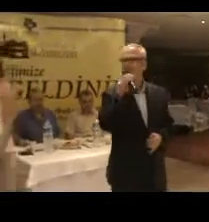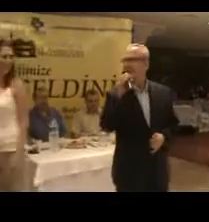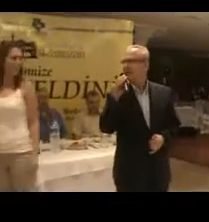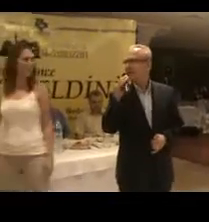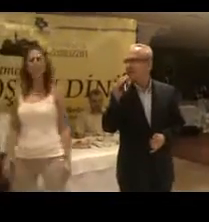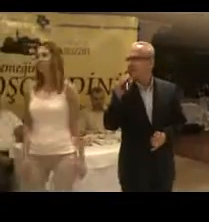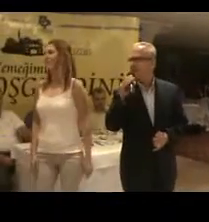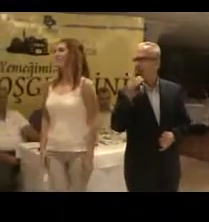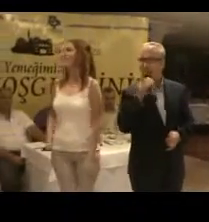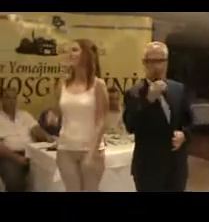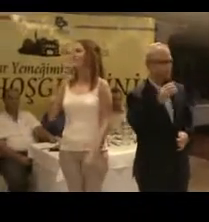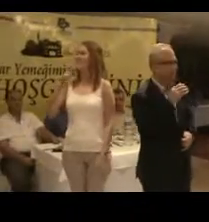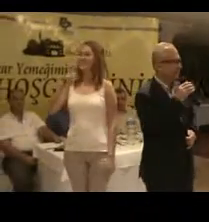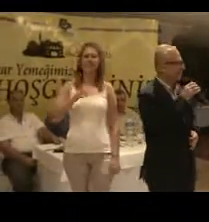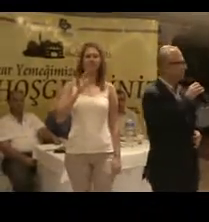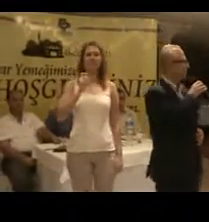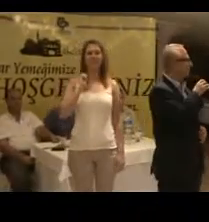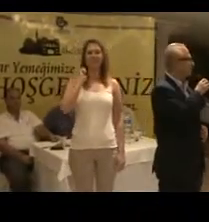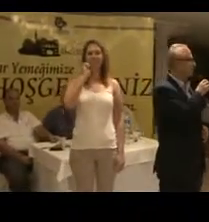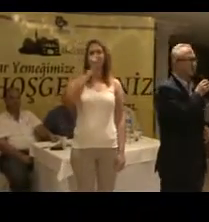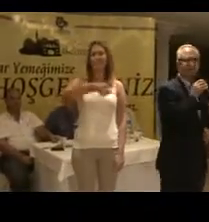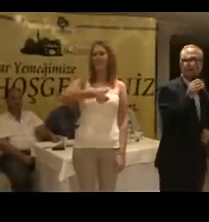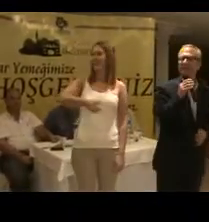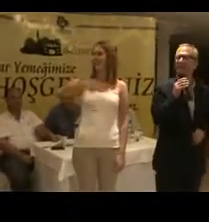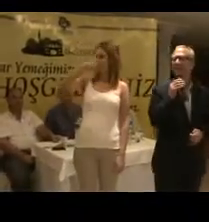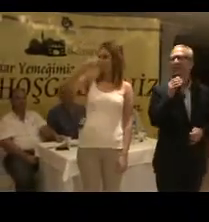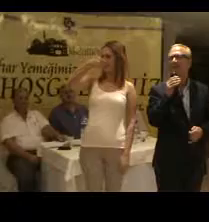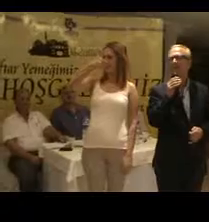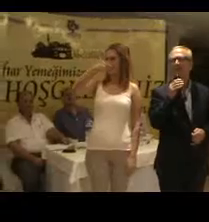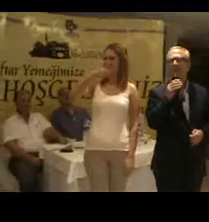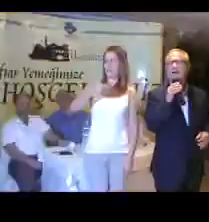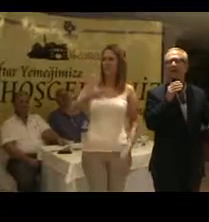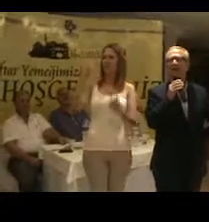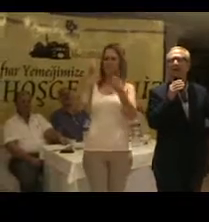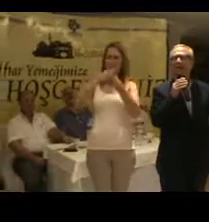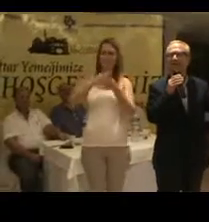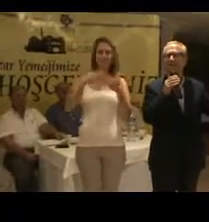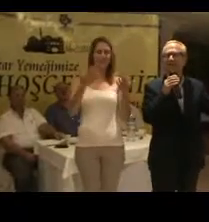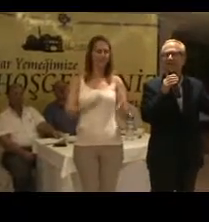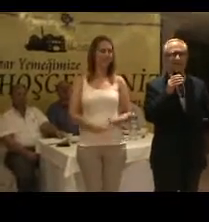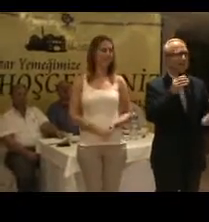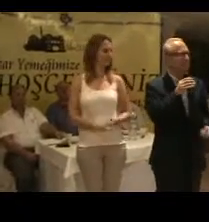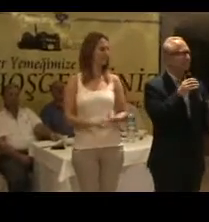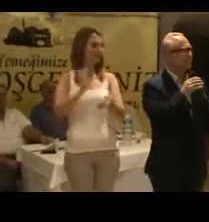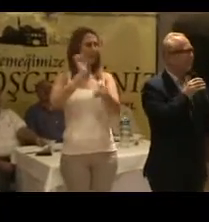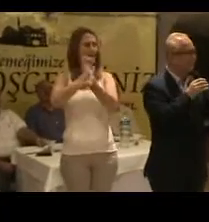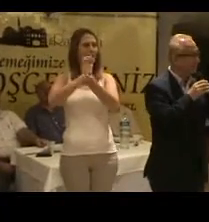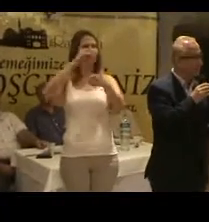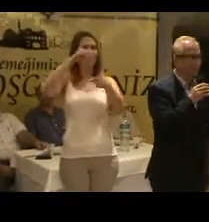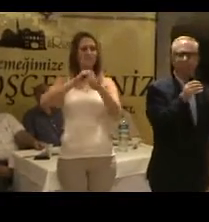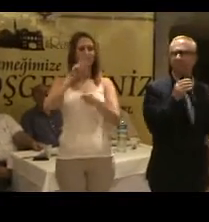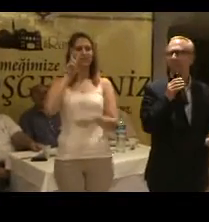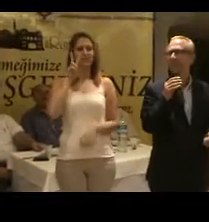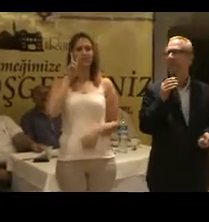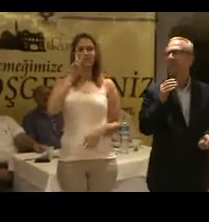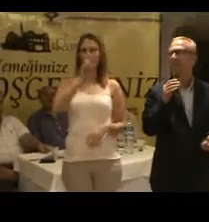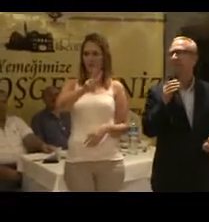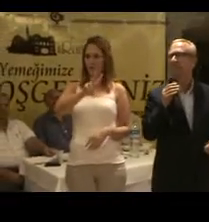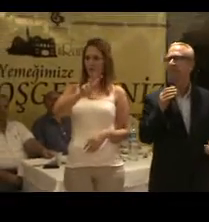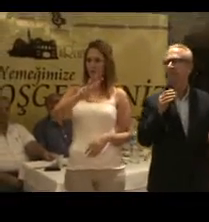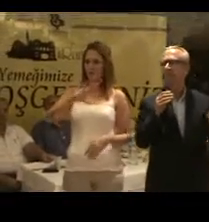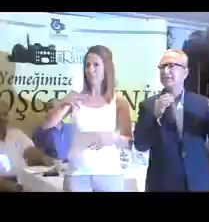Başta değerli kaymakamın ve eşi olmak üzere ailede saydığım, kendimi öyle